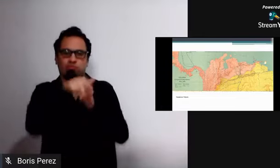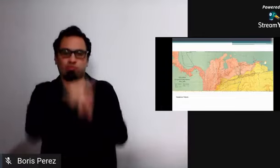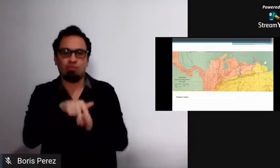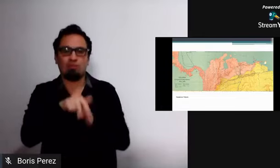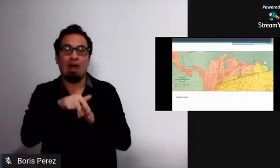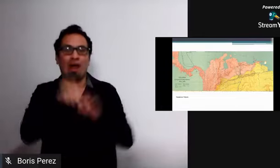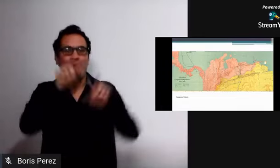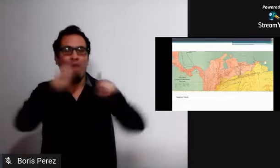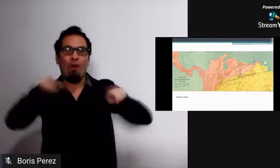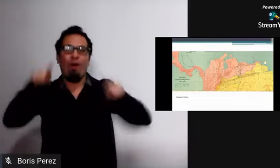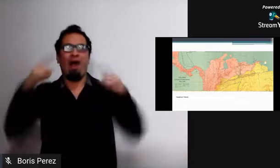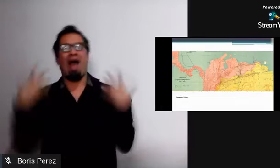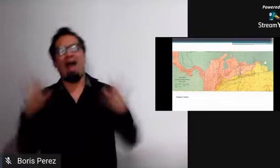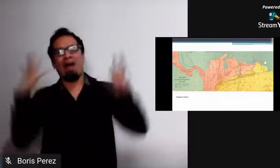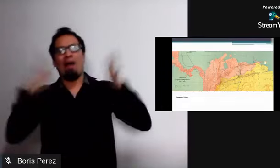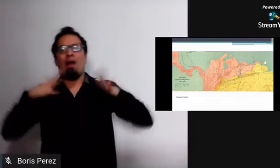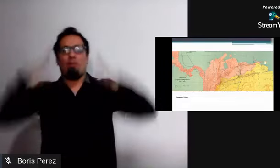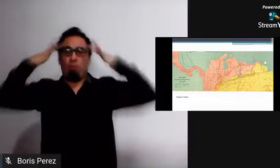la campaña libertadora.